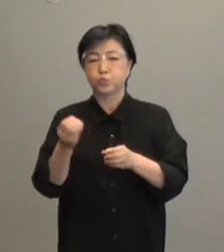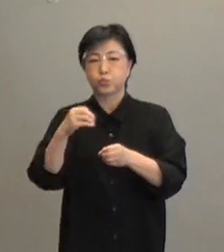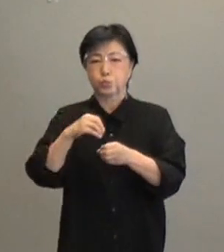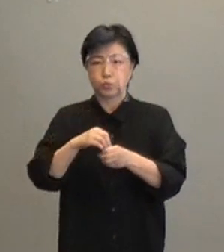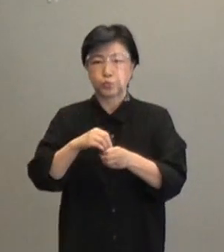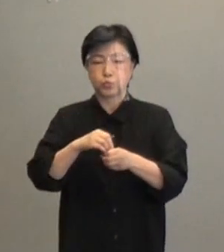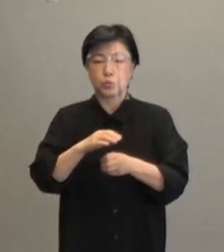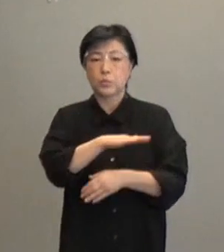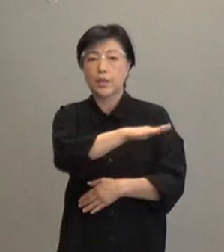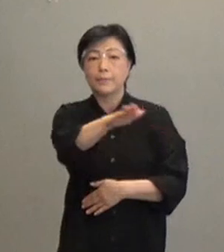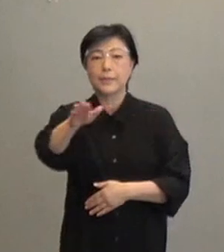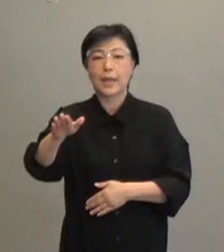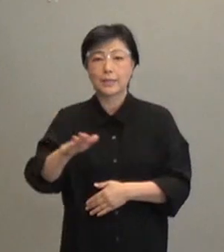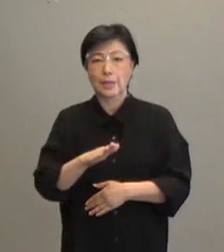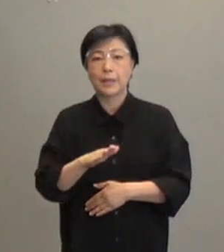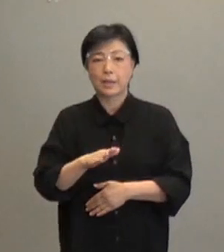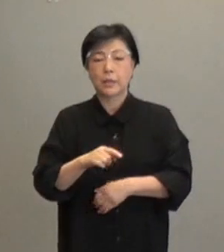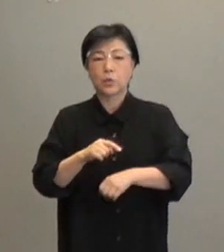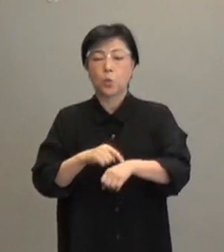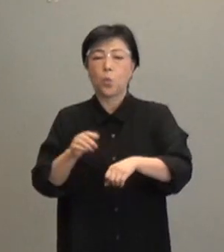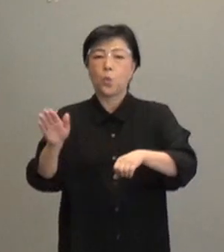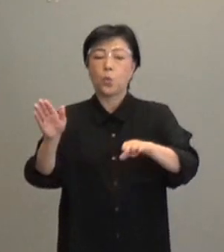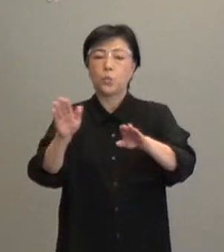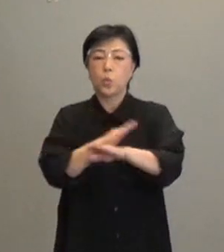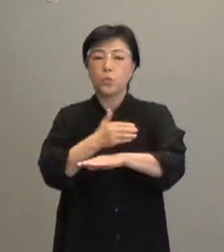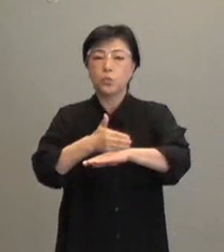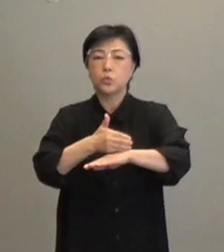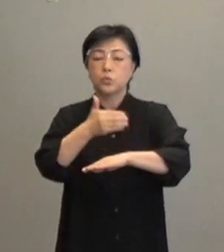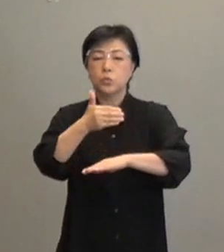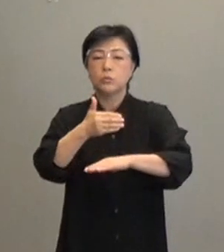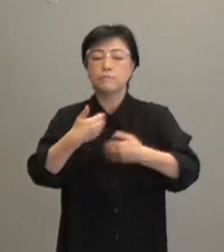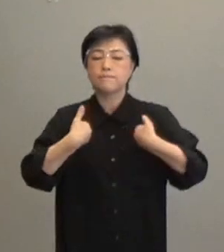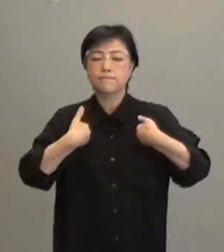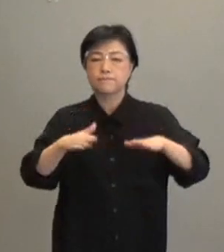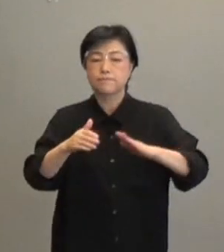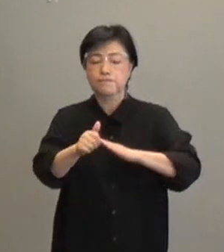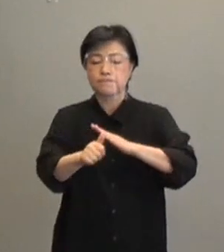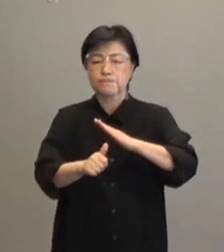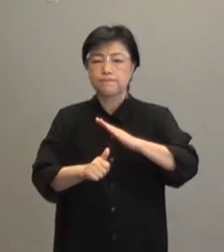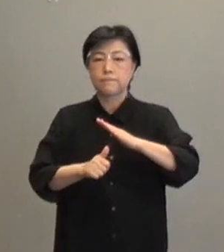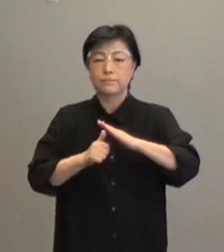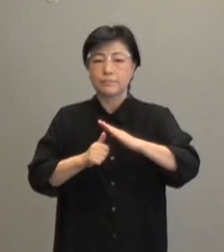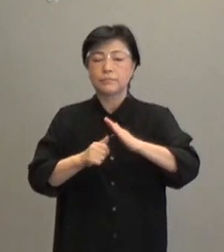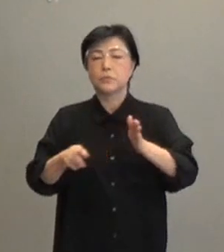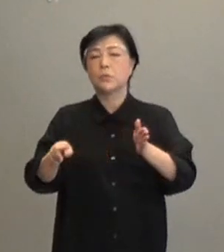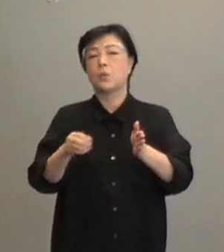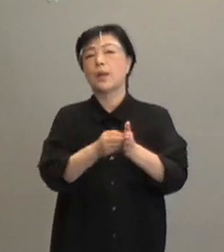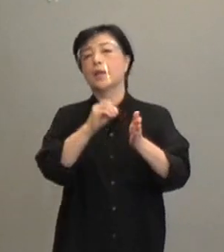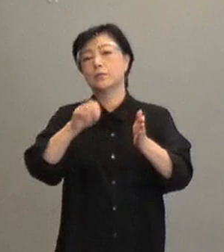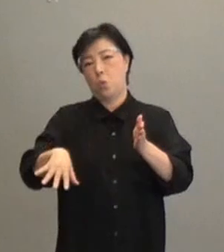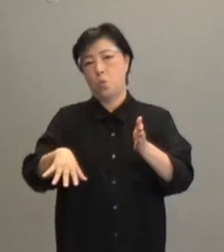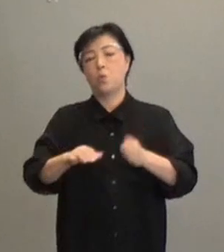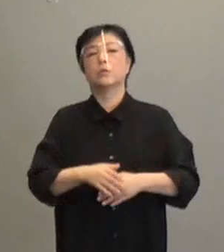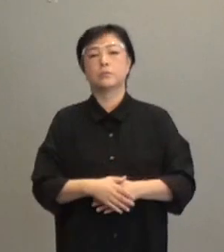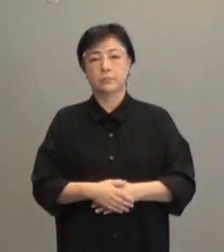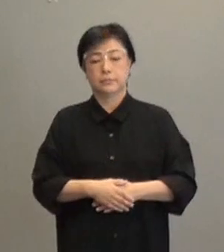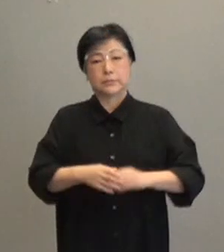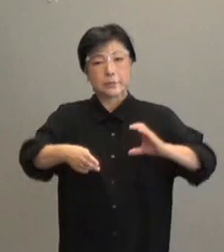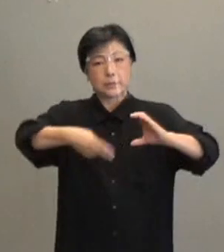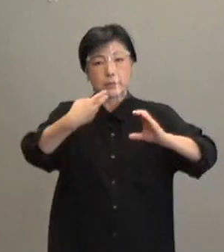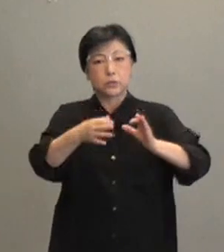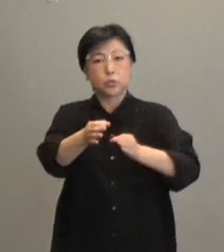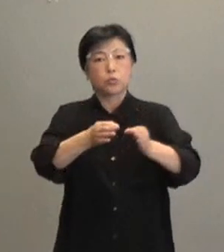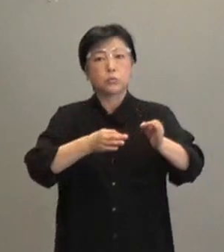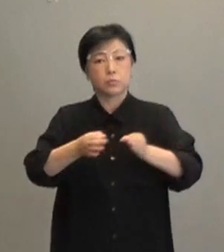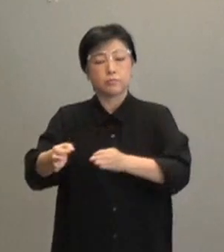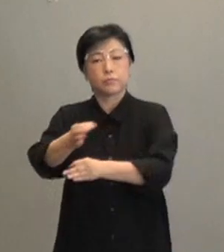の皆様への21時以降の不要不急の外出自粛の解除、そして飲食店や